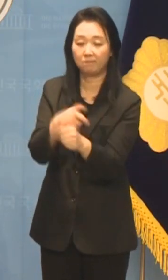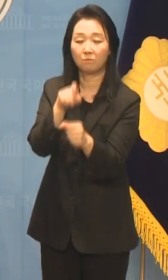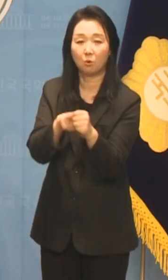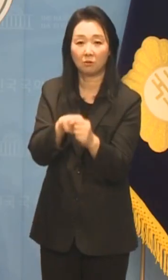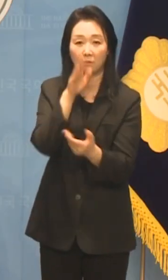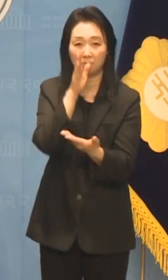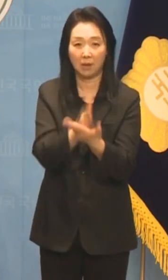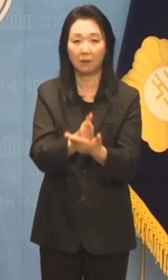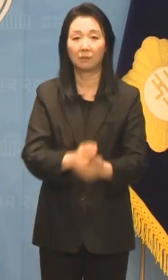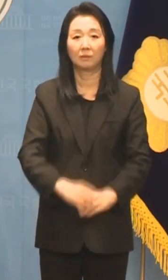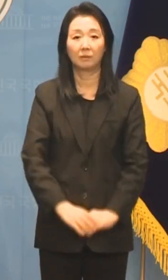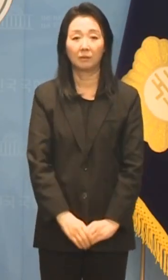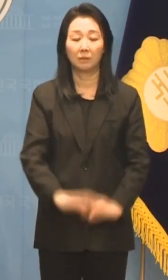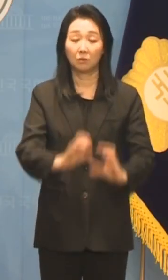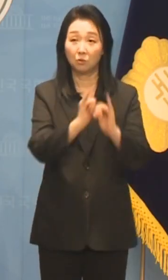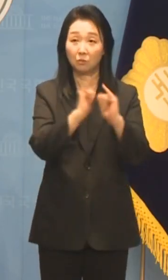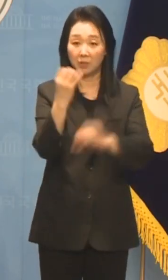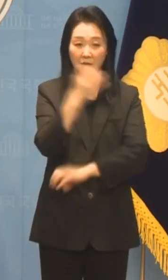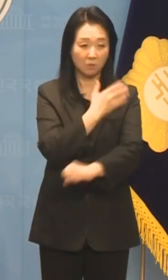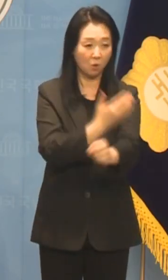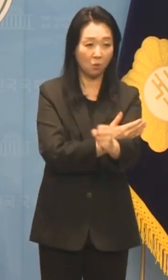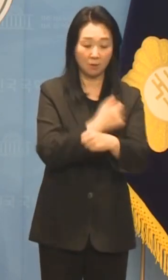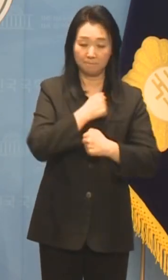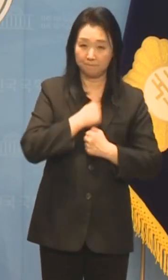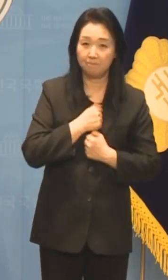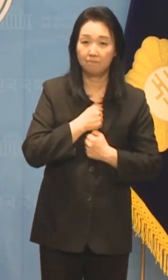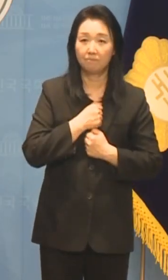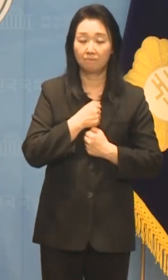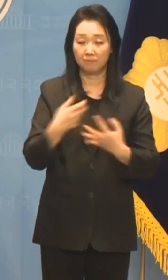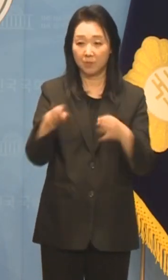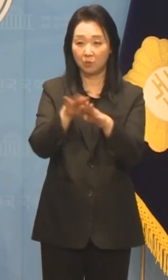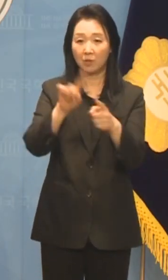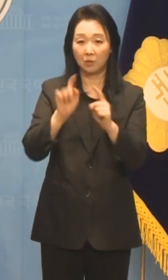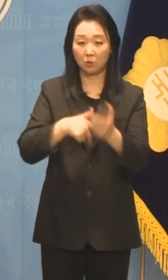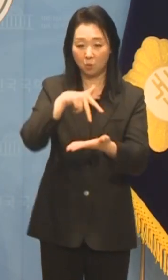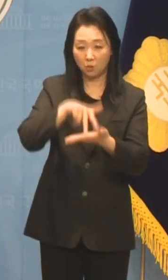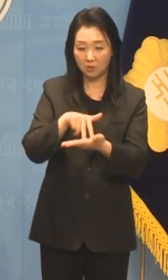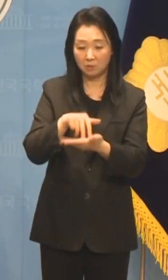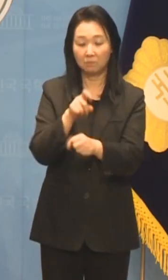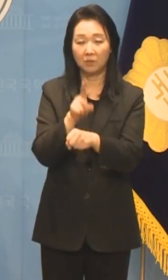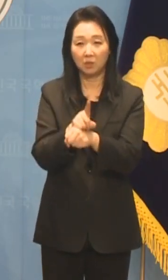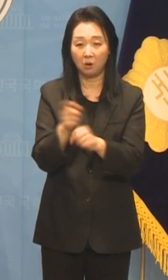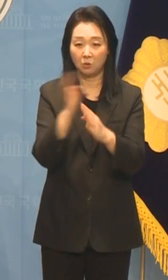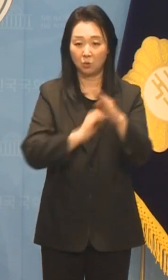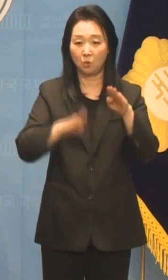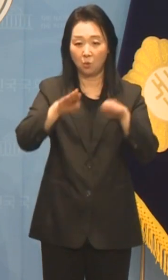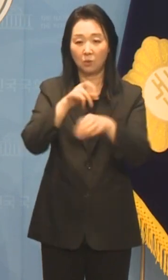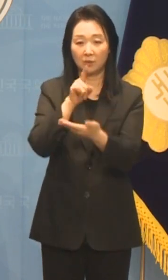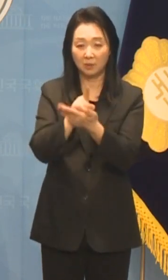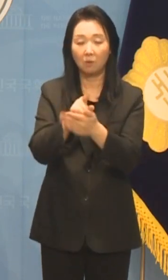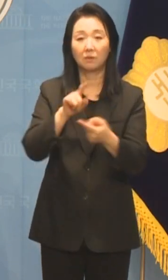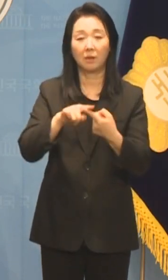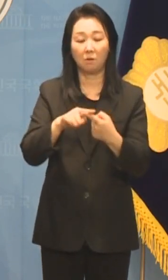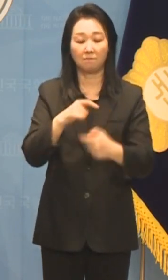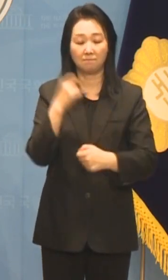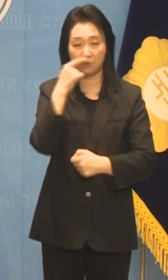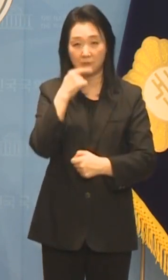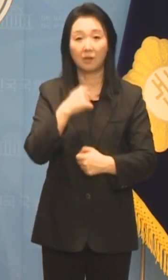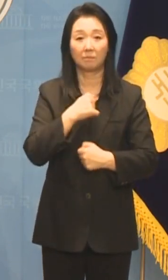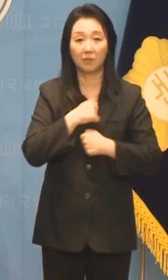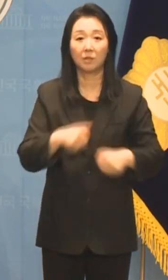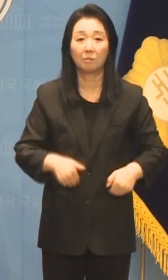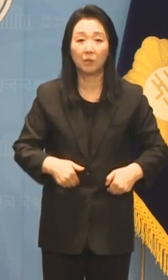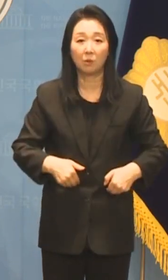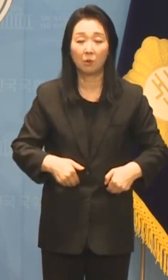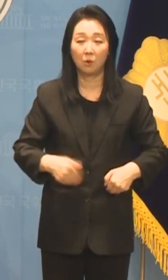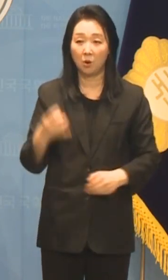안 됩니다. 국민의 기본권을 지키는 기관으로 독립성과 공정성을 철저히 지켜야 합니다. 본연의